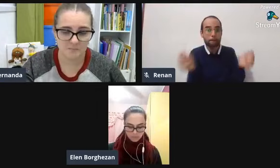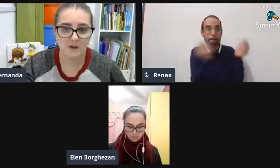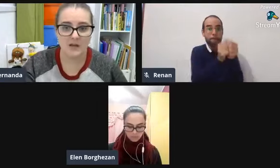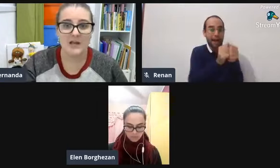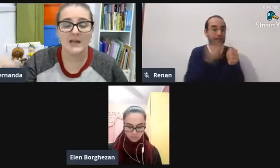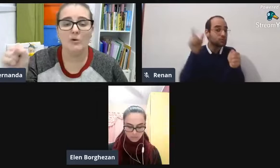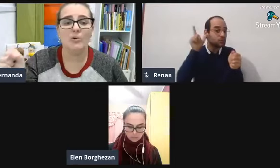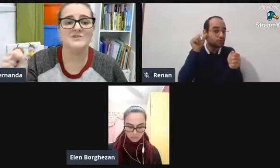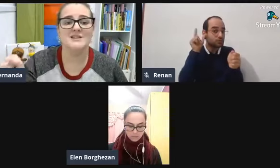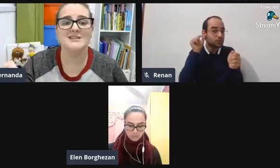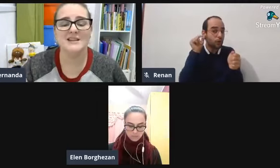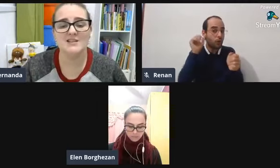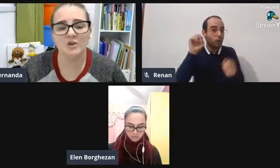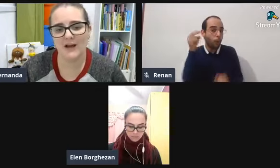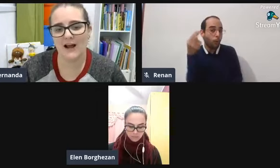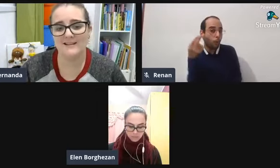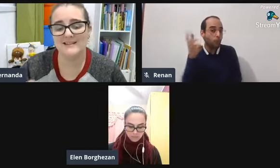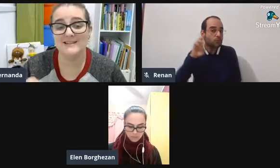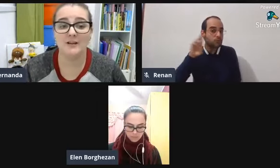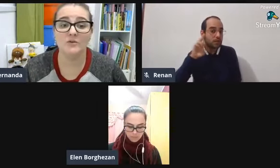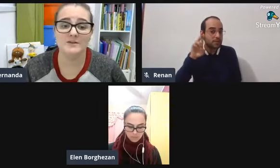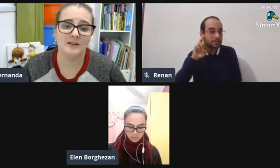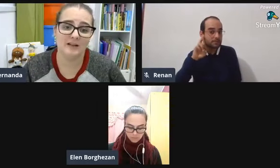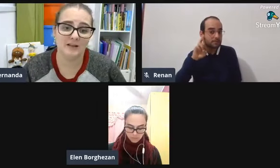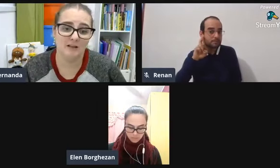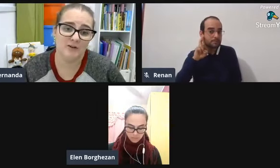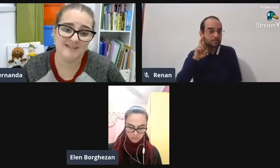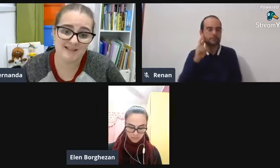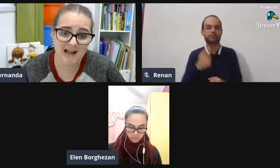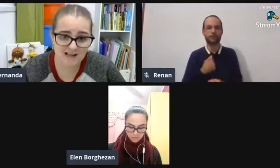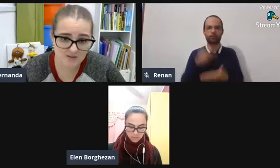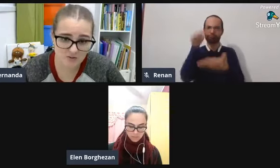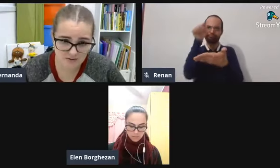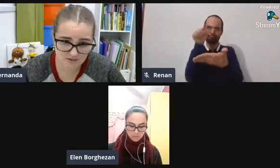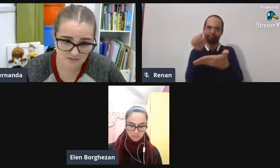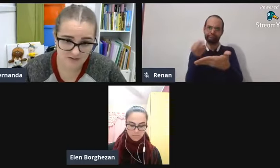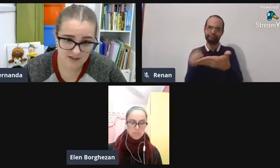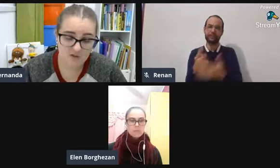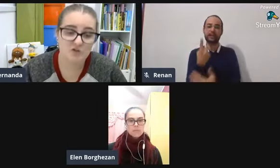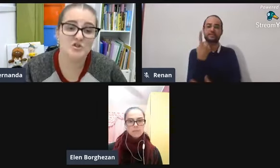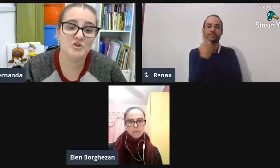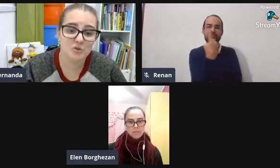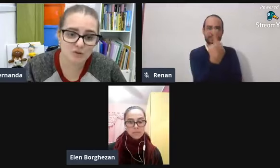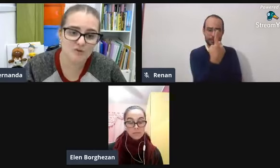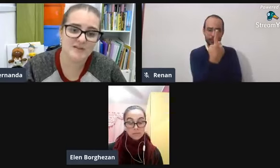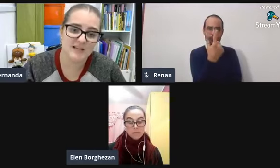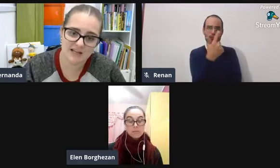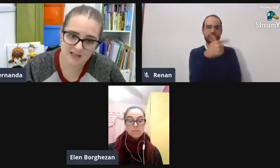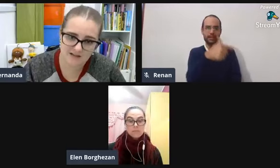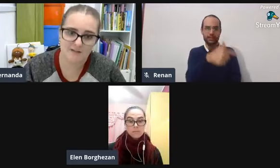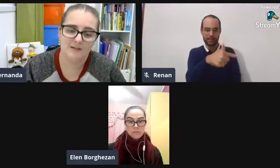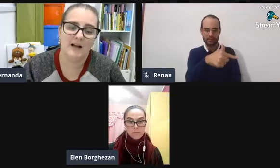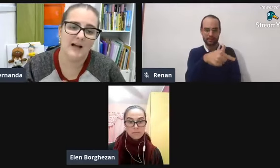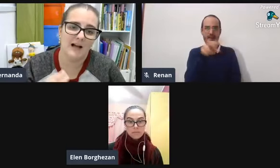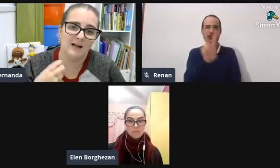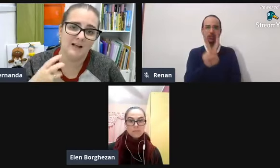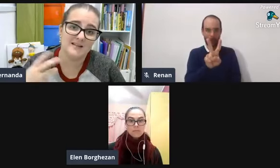segurei. Eu consegui selecionar 172 casos de